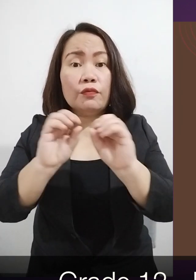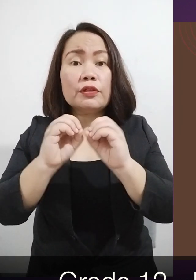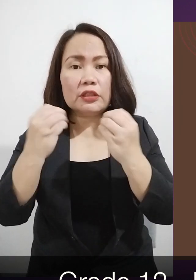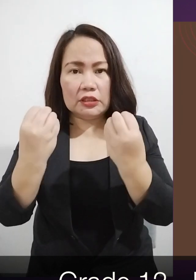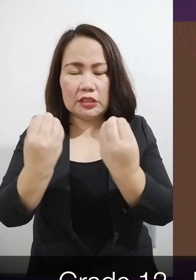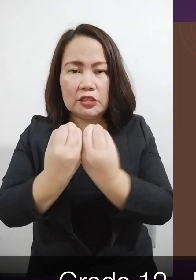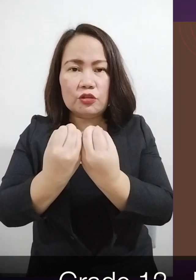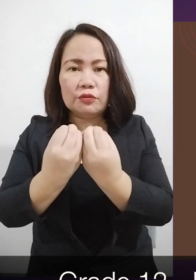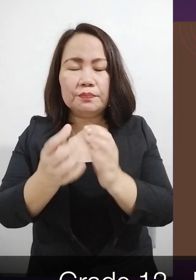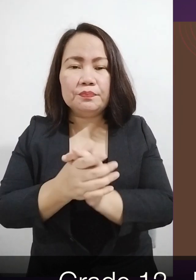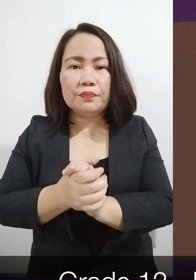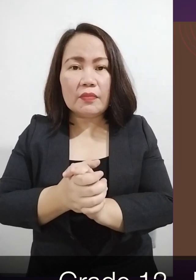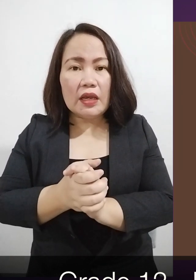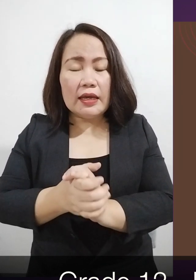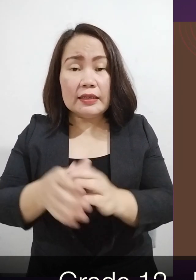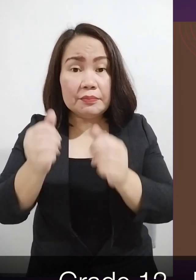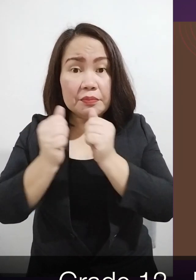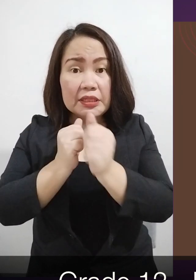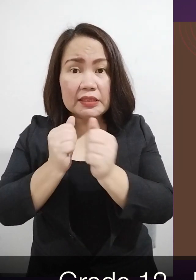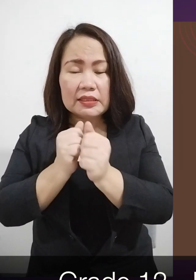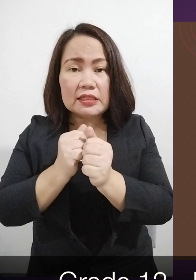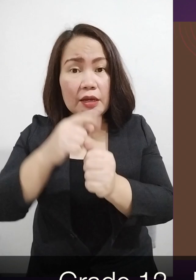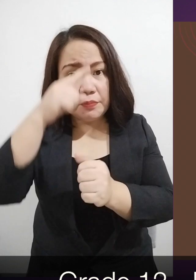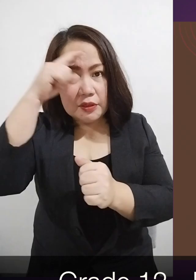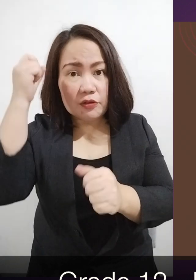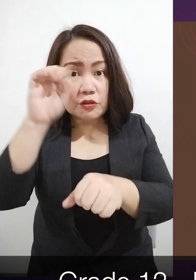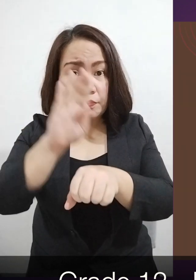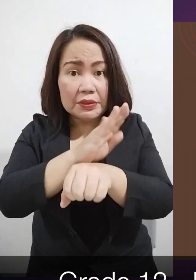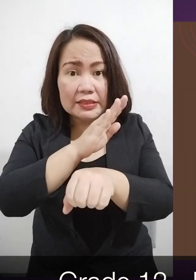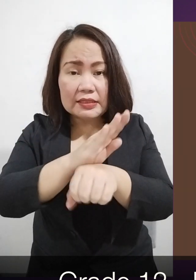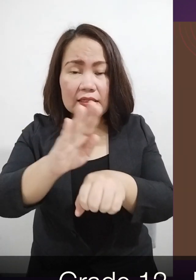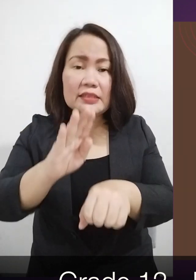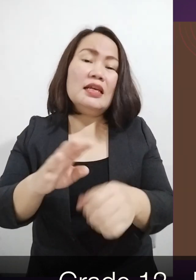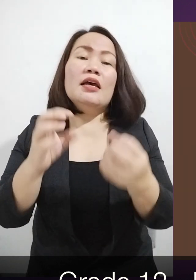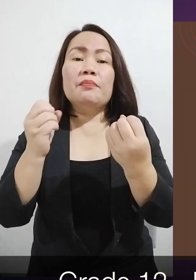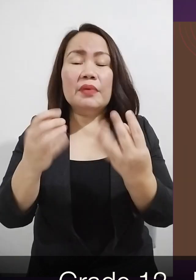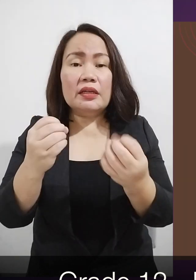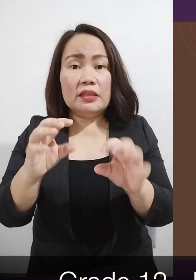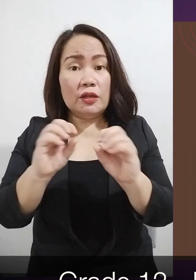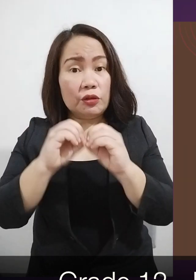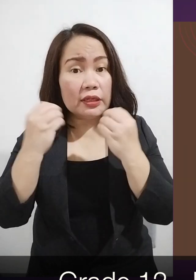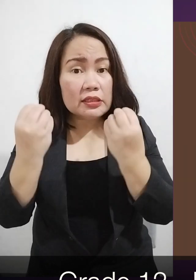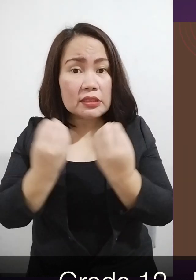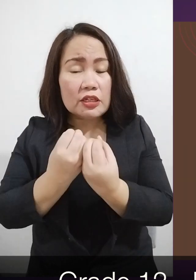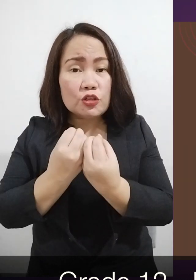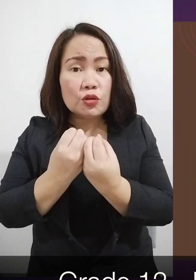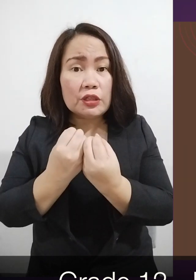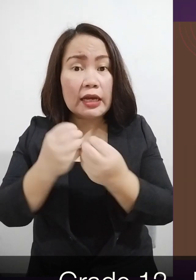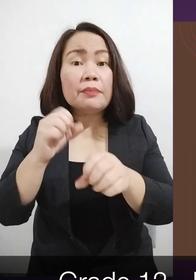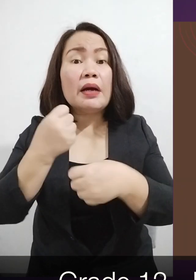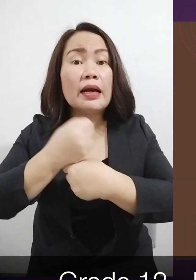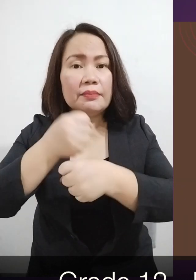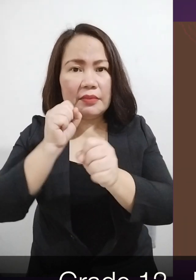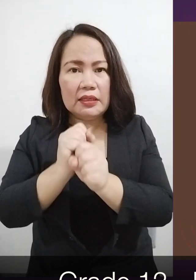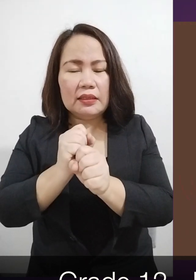paglikha ng mga organisasyon. Nangangahulugang dahil sa mga negosyo, maraming mga organisasyon ang mabubuo.